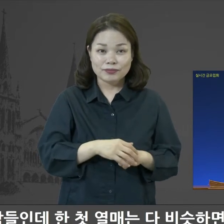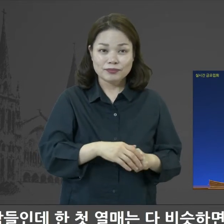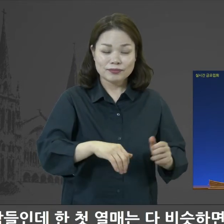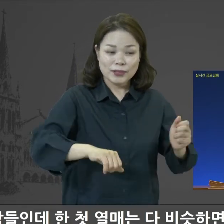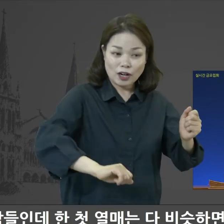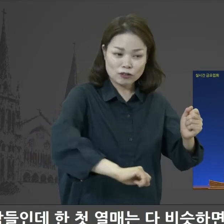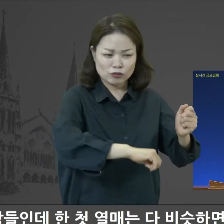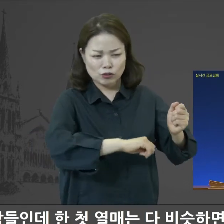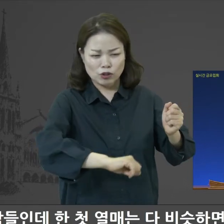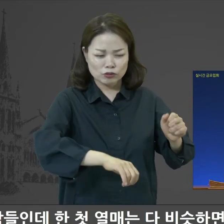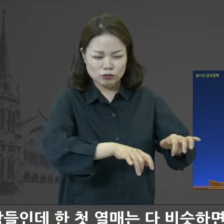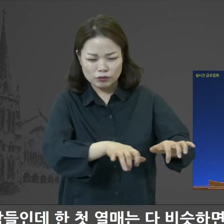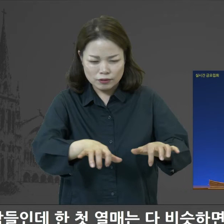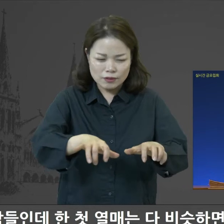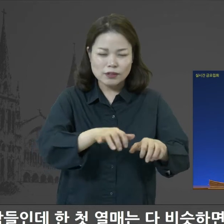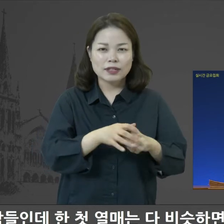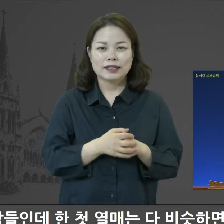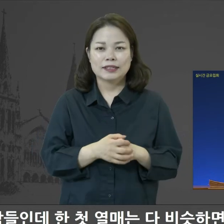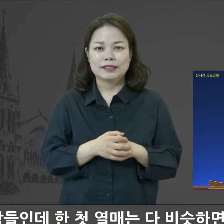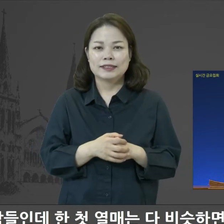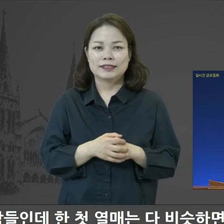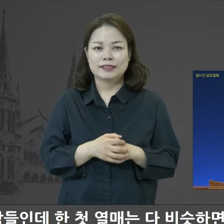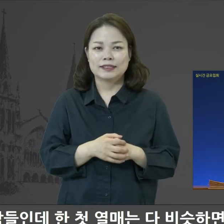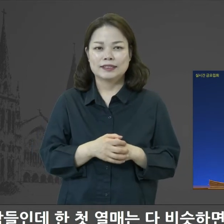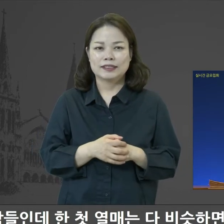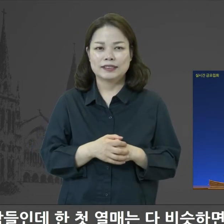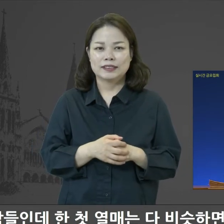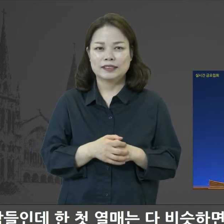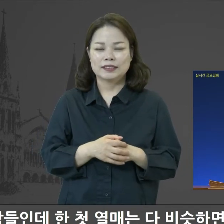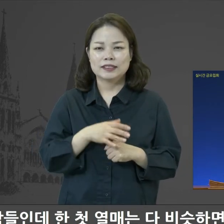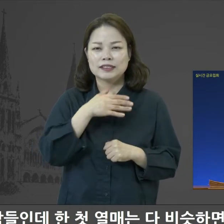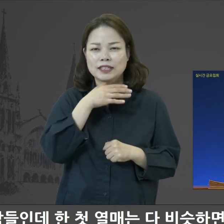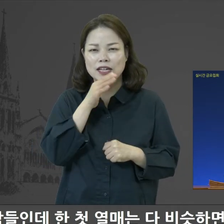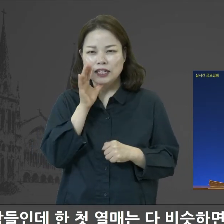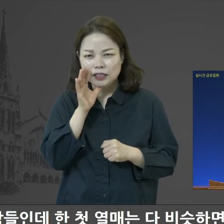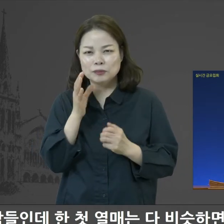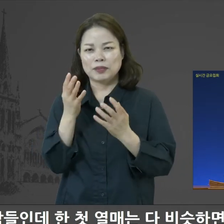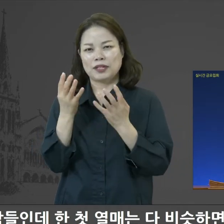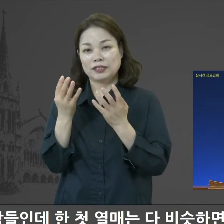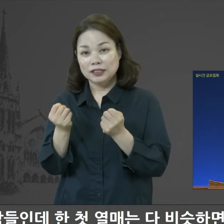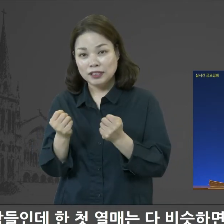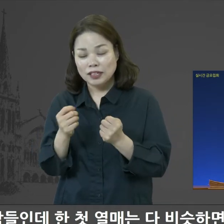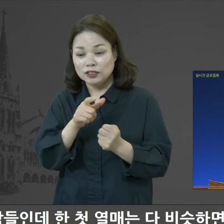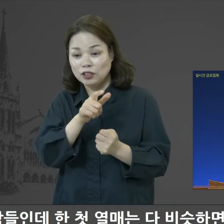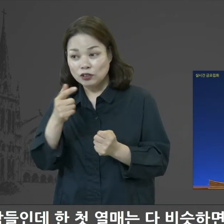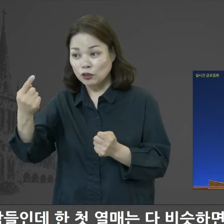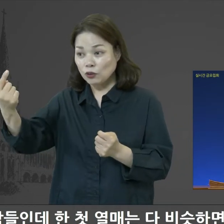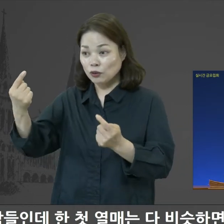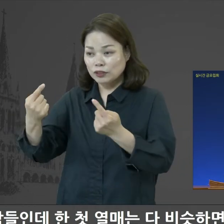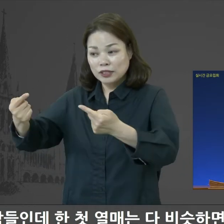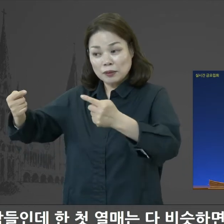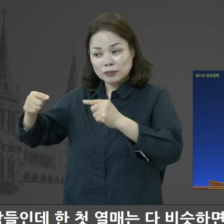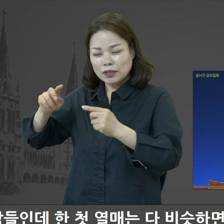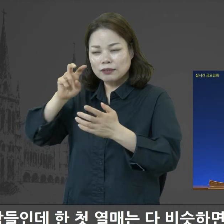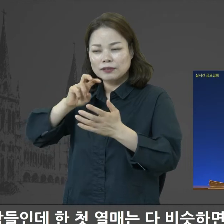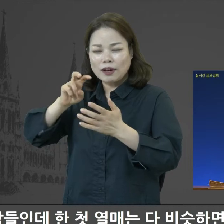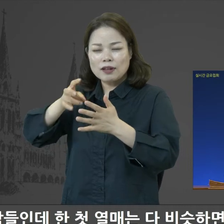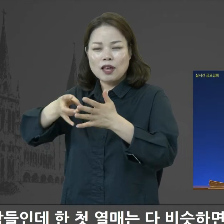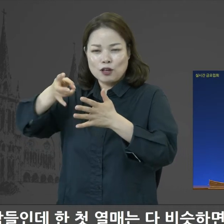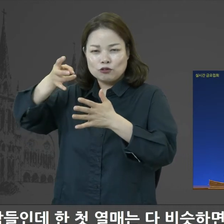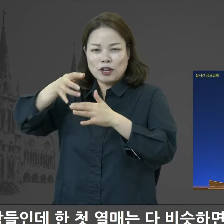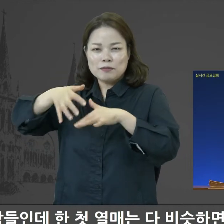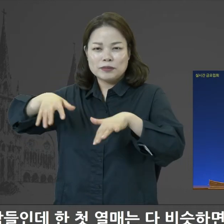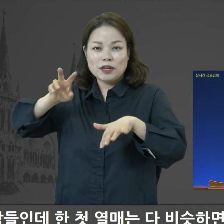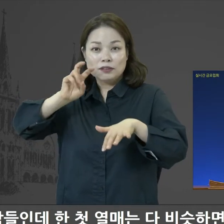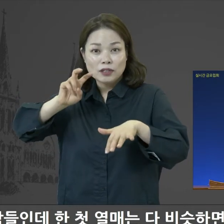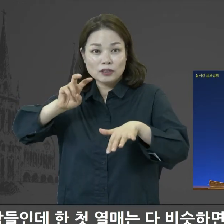연주로 찬양해 주신 분들, 우리 참 연륜이 이렇게 깊은데도 이 저녁에 나와서 찬양해 주신 예루살렘